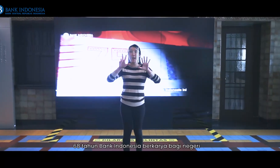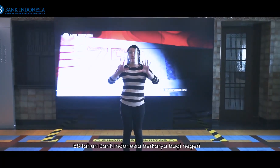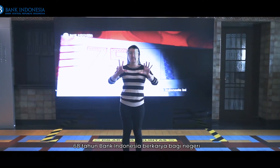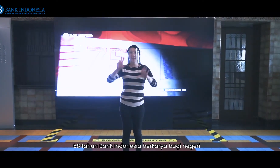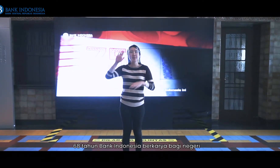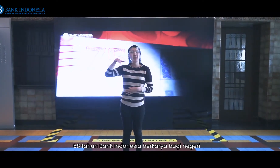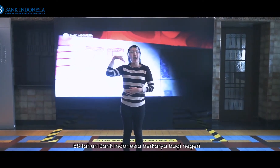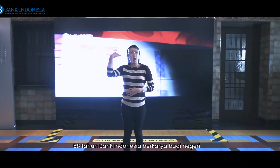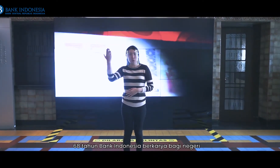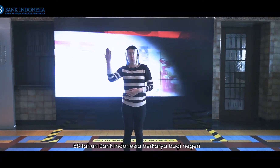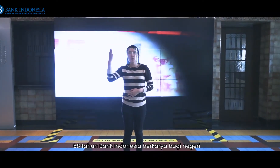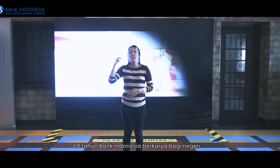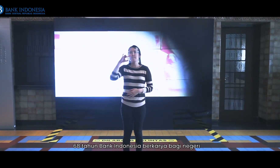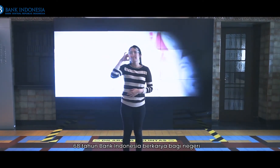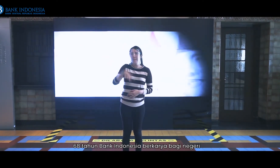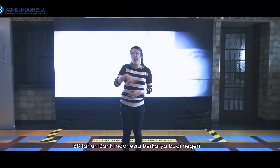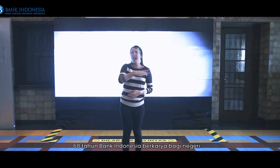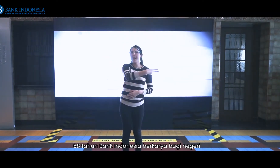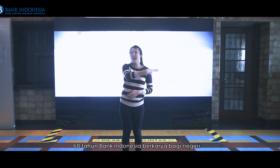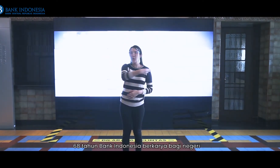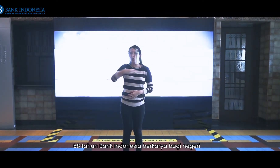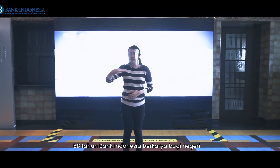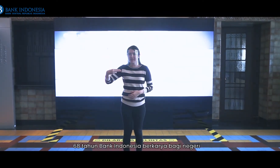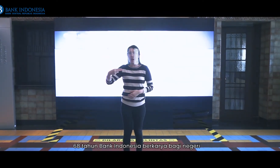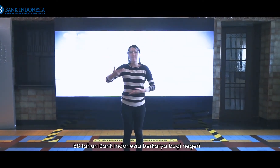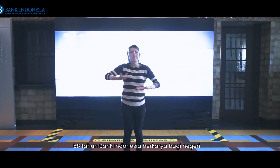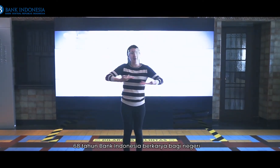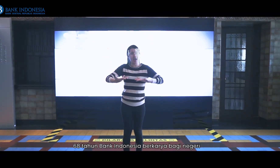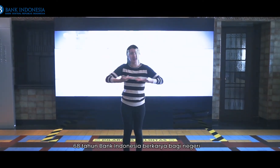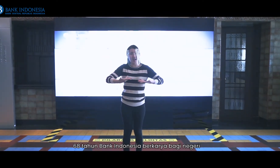68 tahun, Bank Indonesia berkarya bagi negeri.